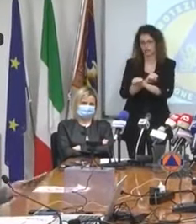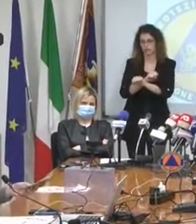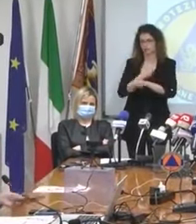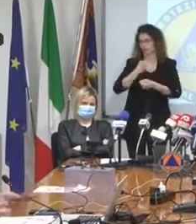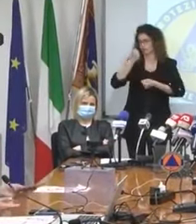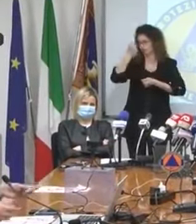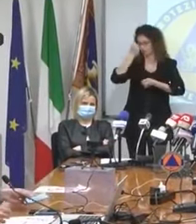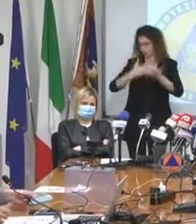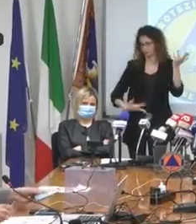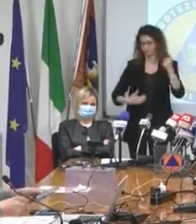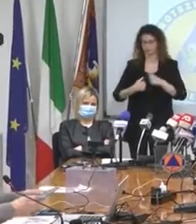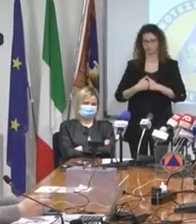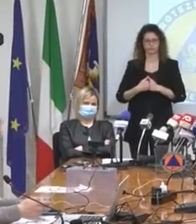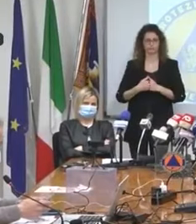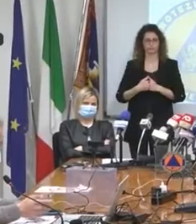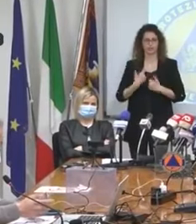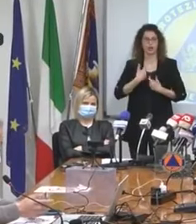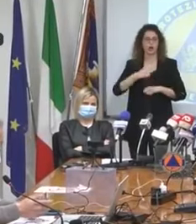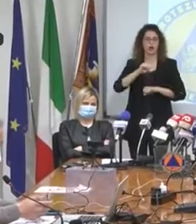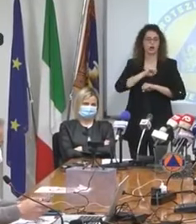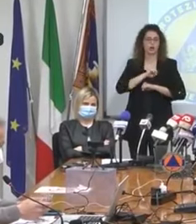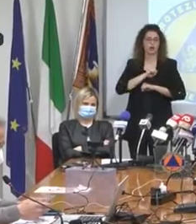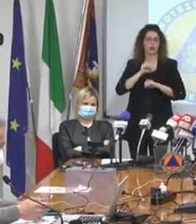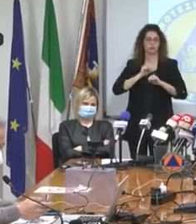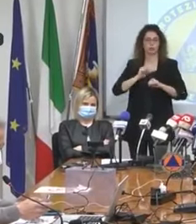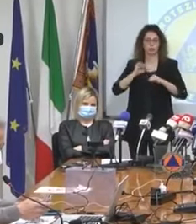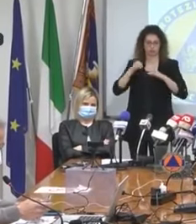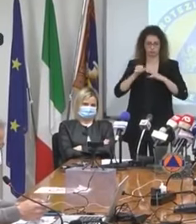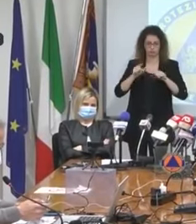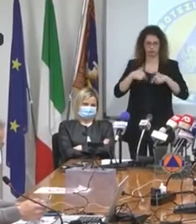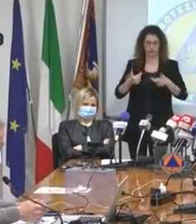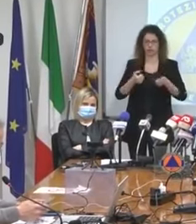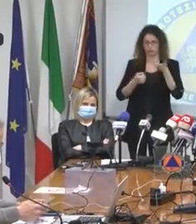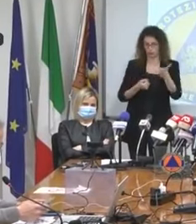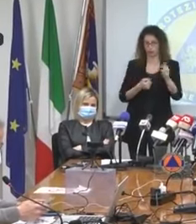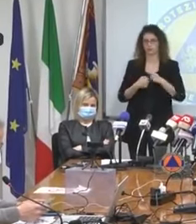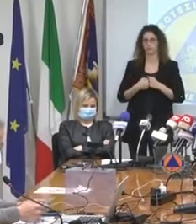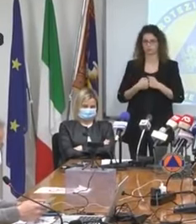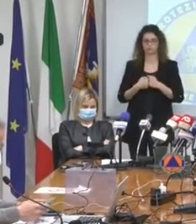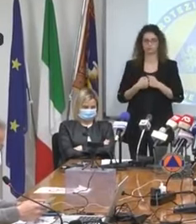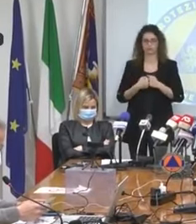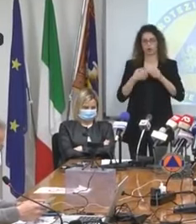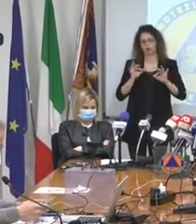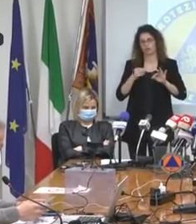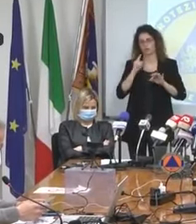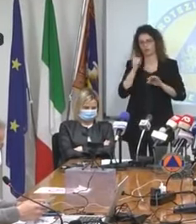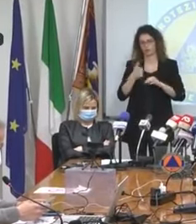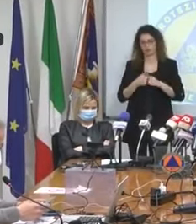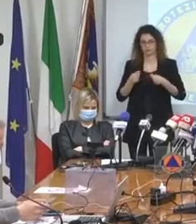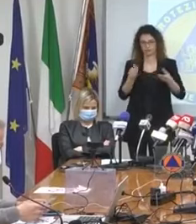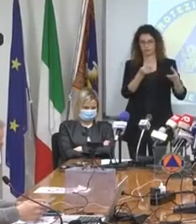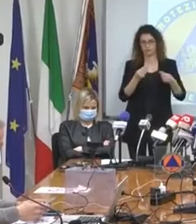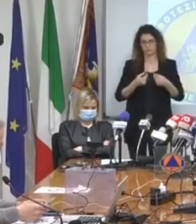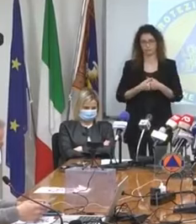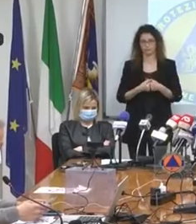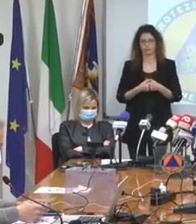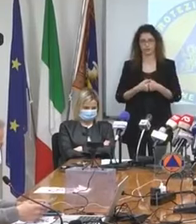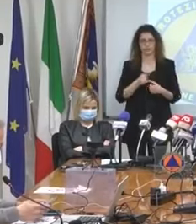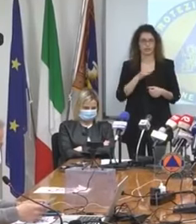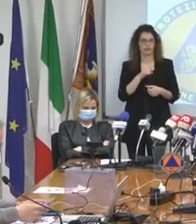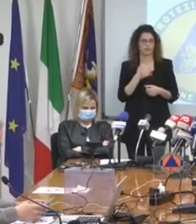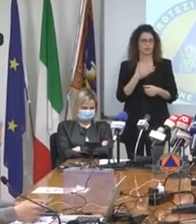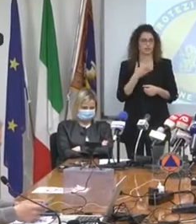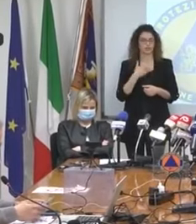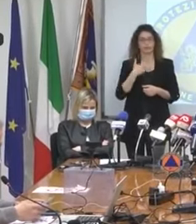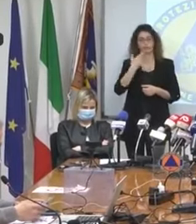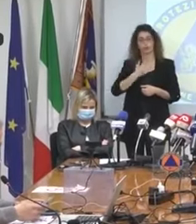n'è una marea. Ma noi, guarda, io penso che riusciamo anche a dettagliarla con i numeri, in modo tale che avete... Però